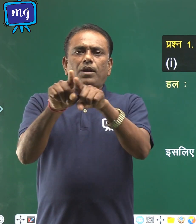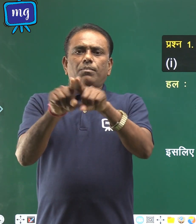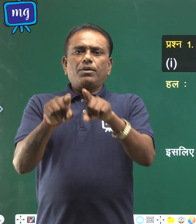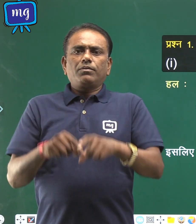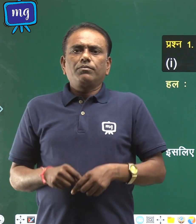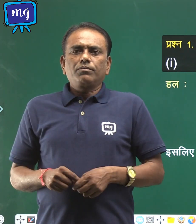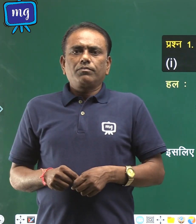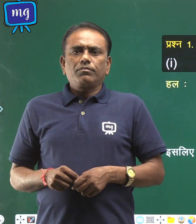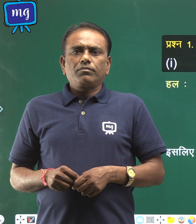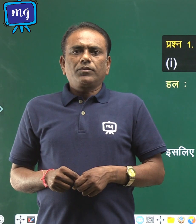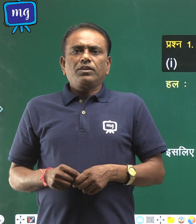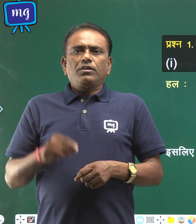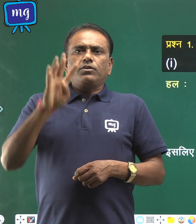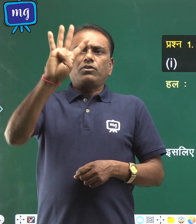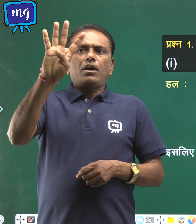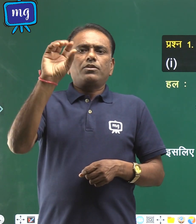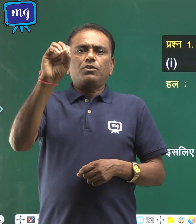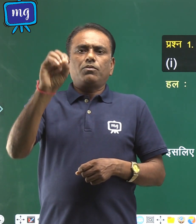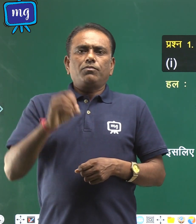बराबर 40